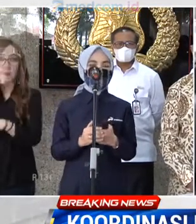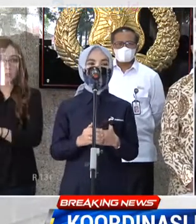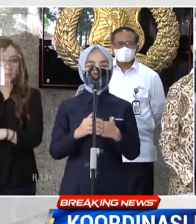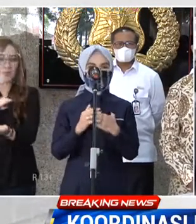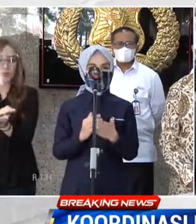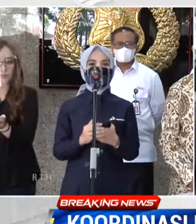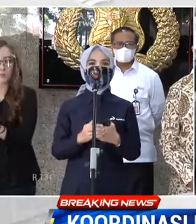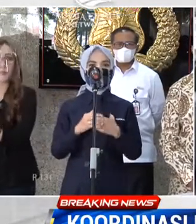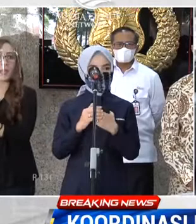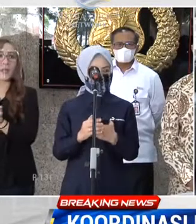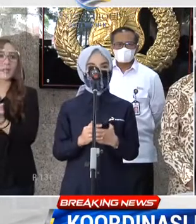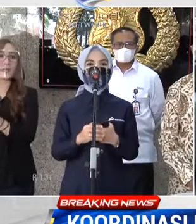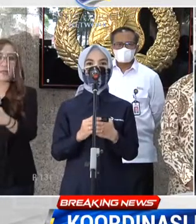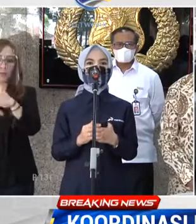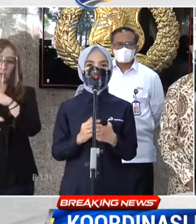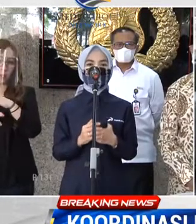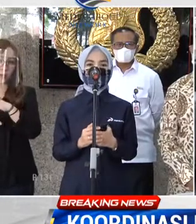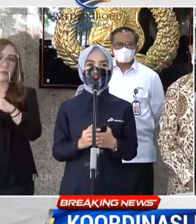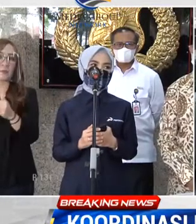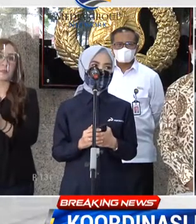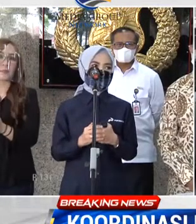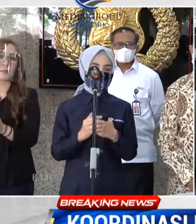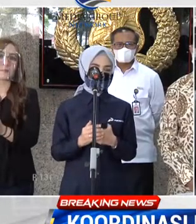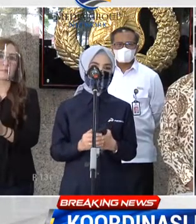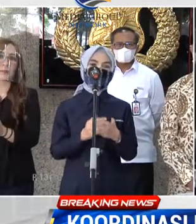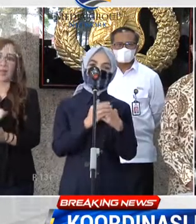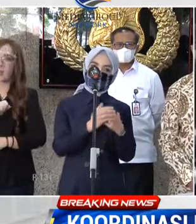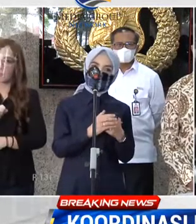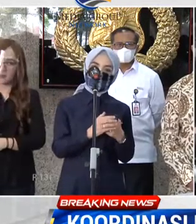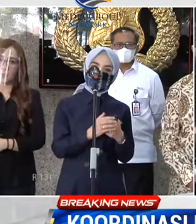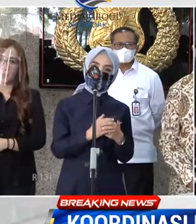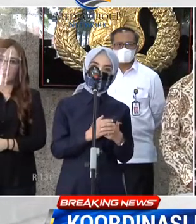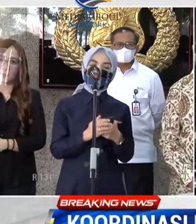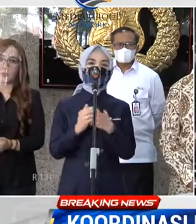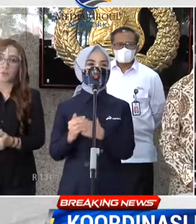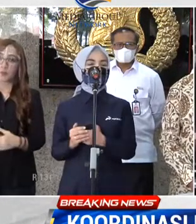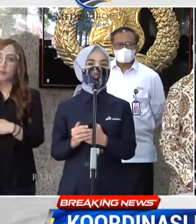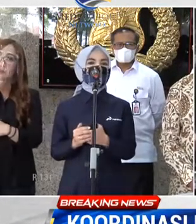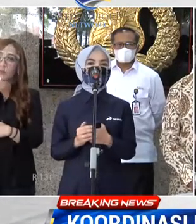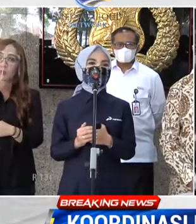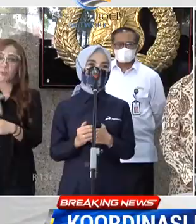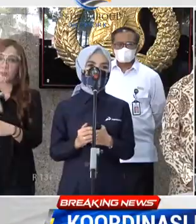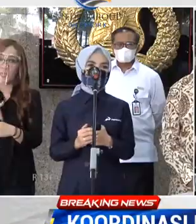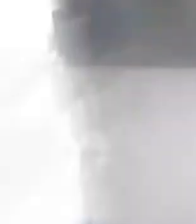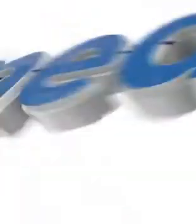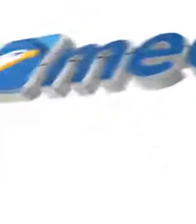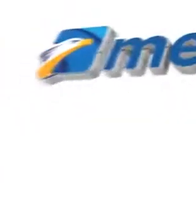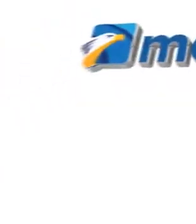supply atau pasokan stok dan juga distribusi akan berjalan lancar, baik untuk BBM maupun